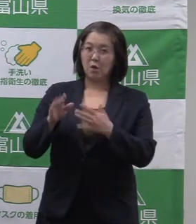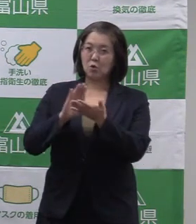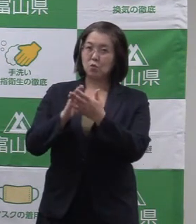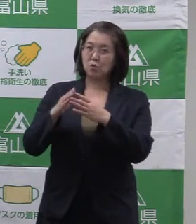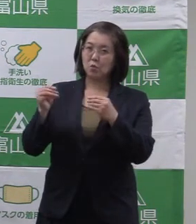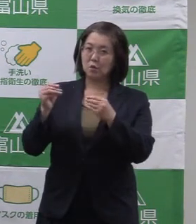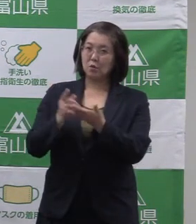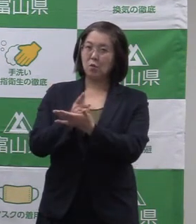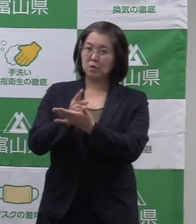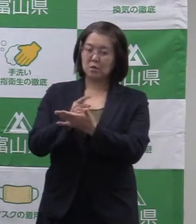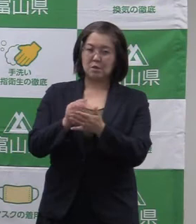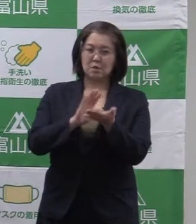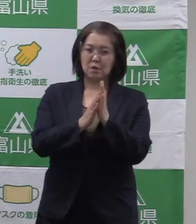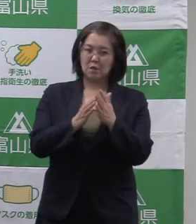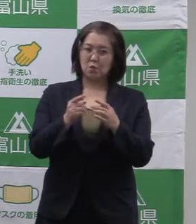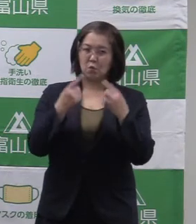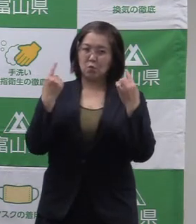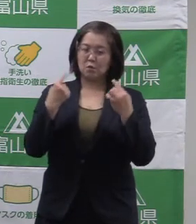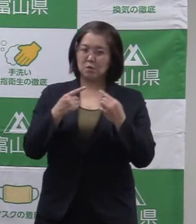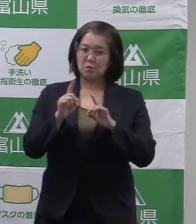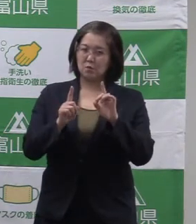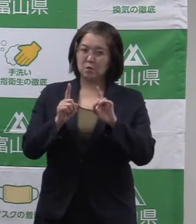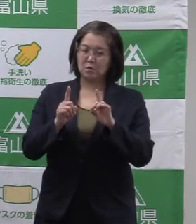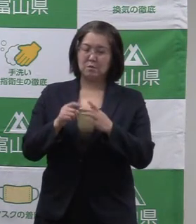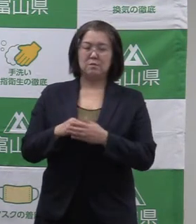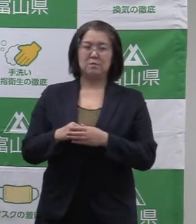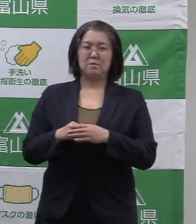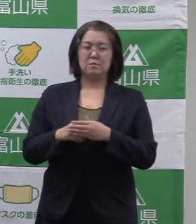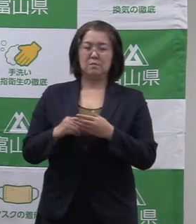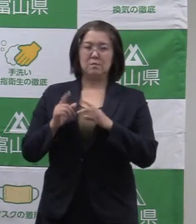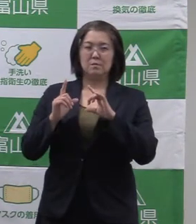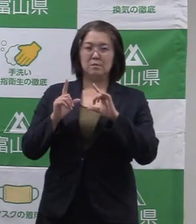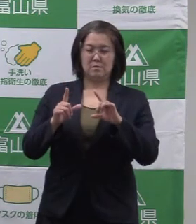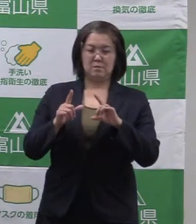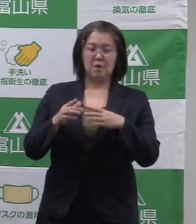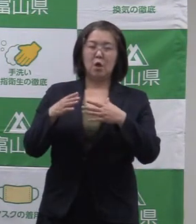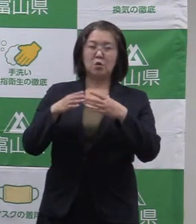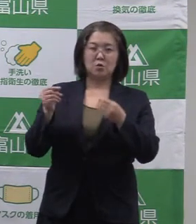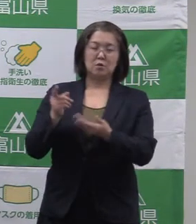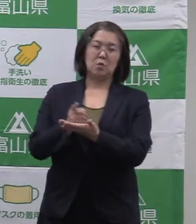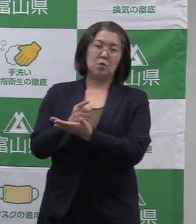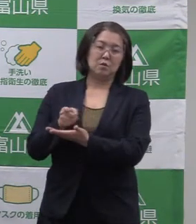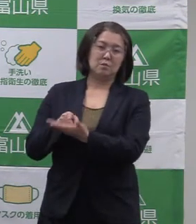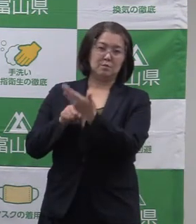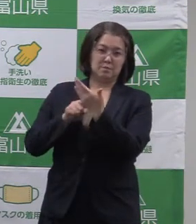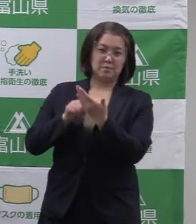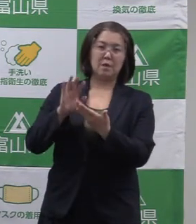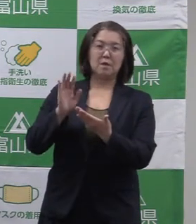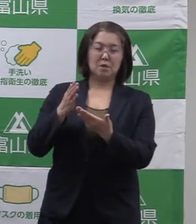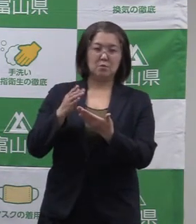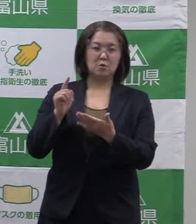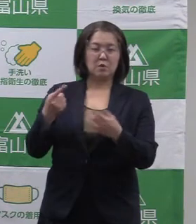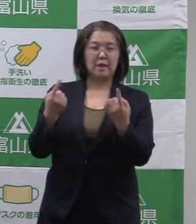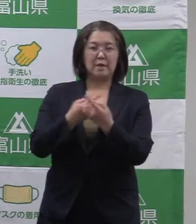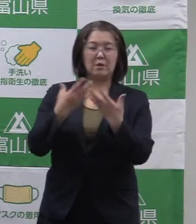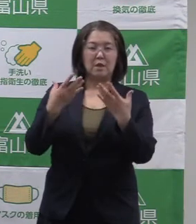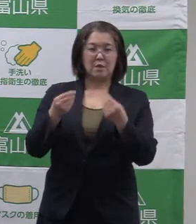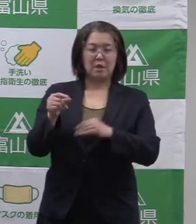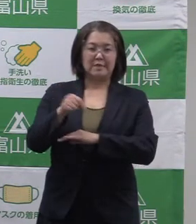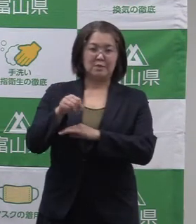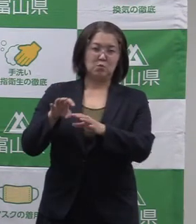か。 あ、国でそのような指針を示されておられましたが、それが僕の、まあ、変えましたよという自分の連絡がありました